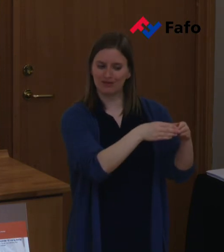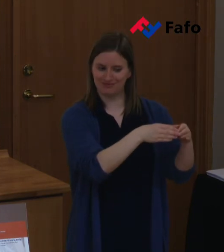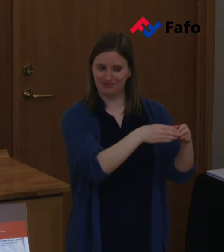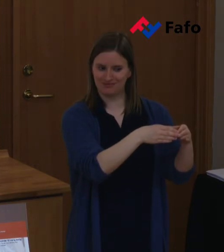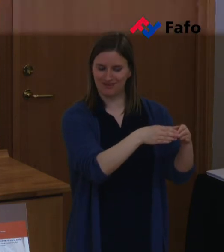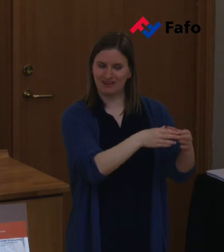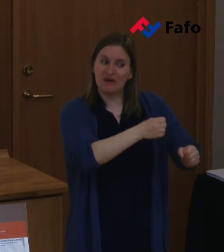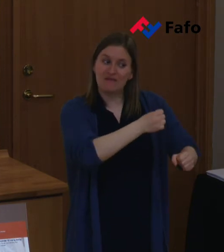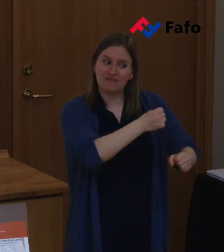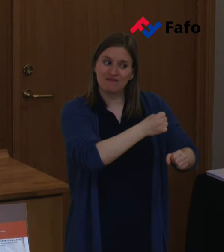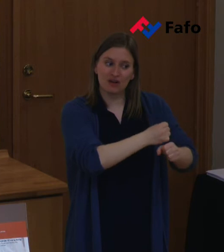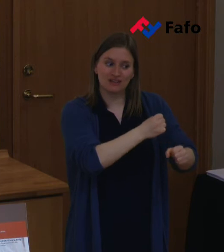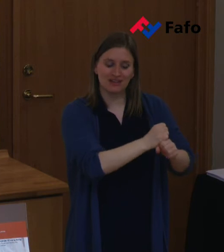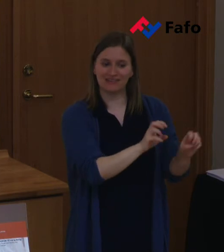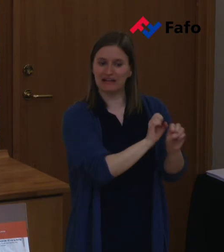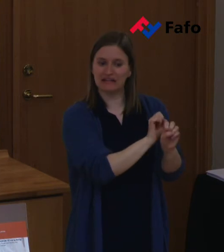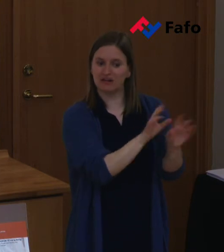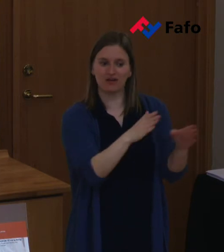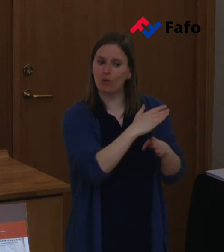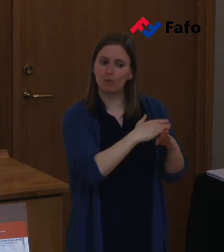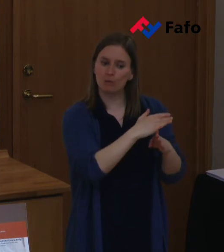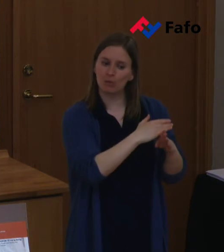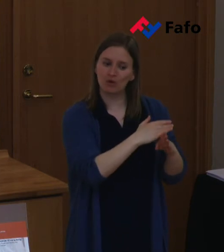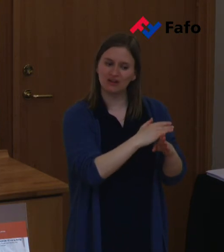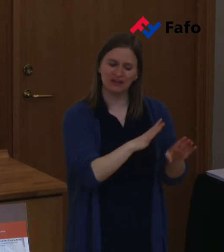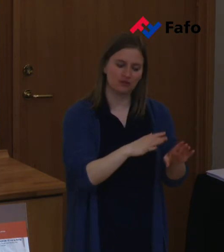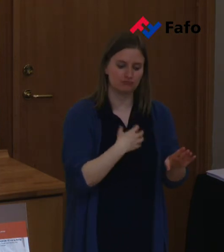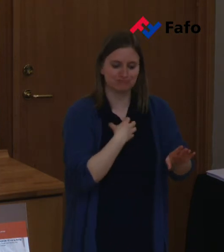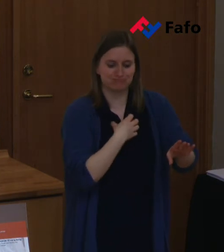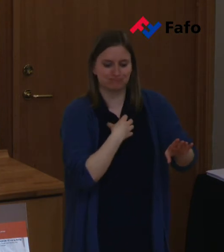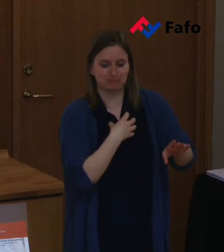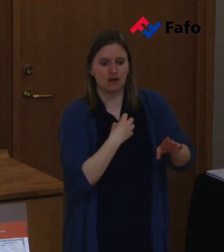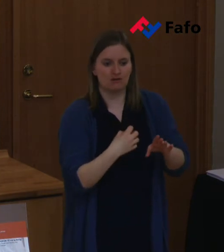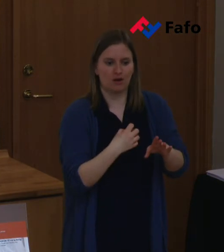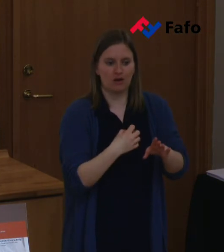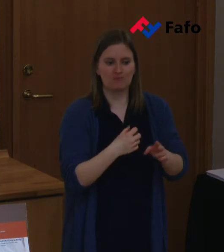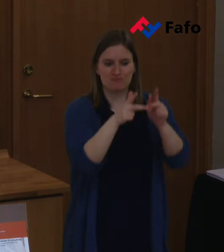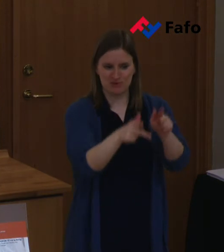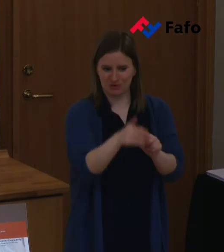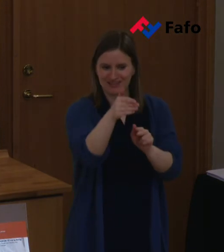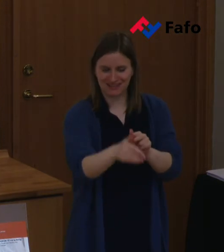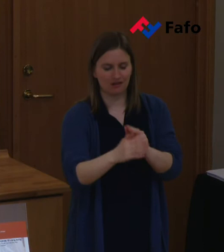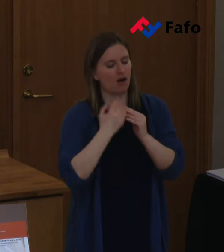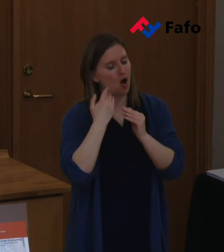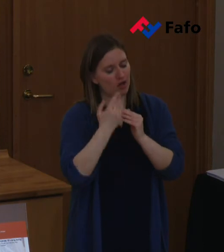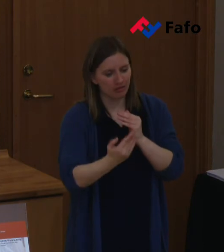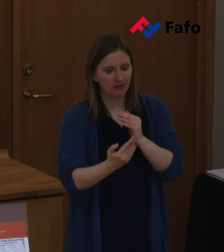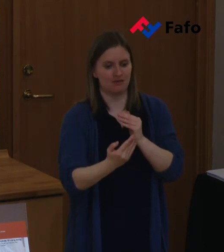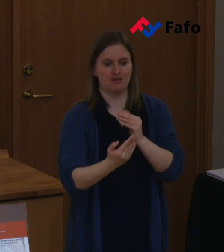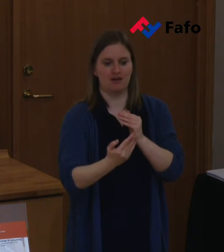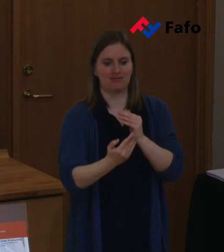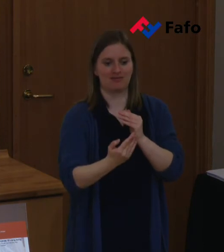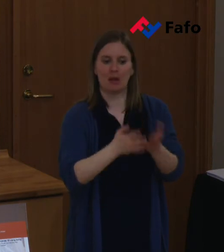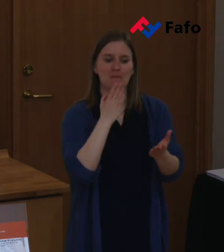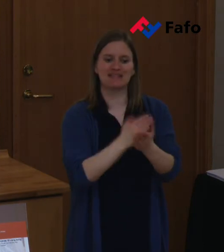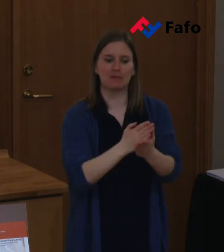man faktisk ikke har klart å måle, og det liksom sånn frustrasjon fra brukersiden bestandig, ikke sant? Det liksom at man ikke